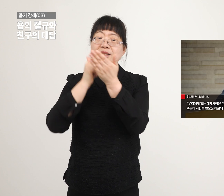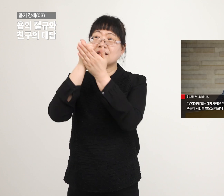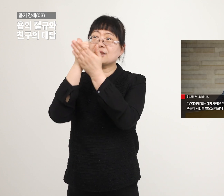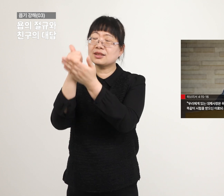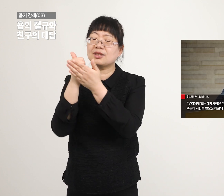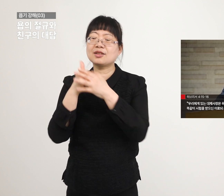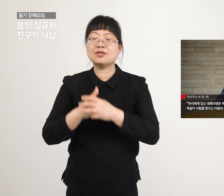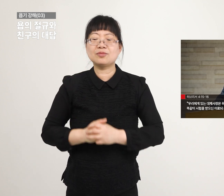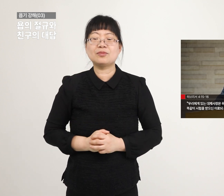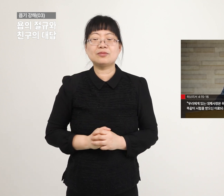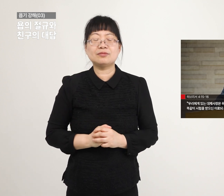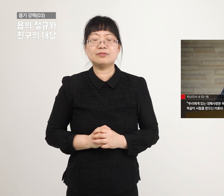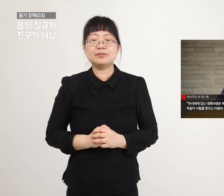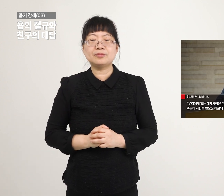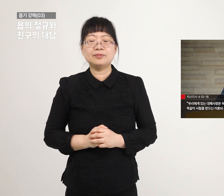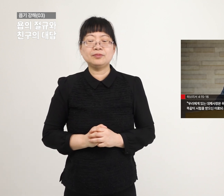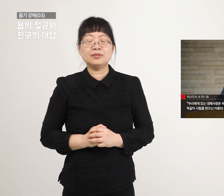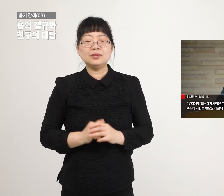하나님이